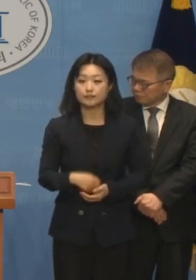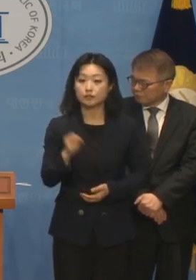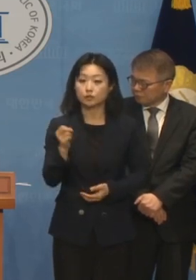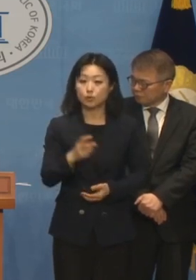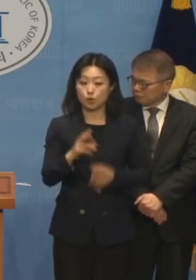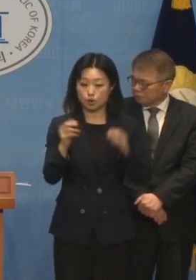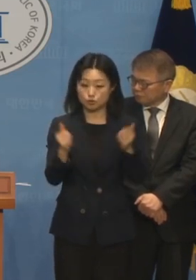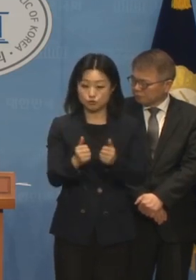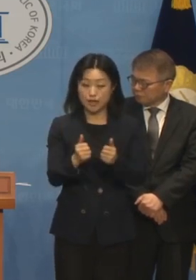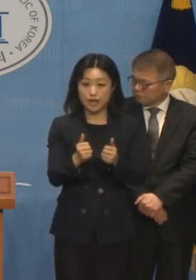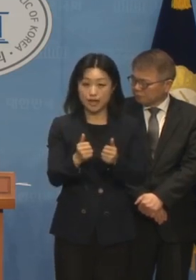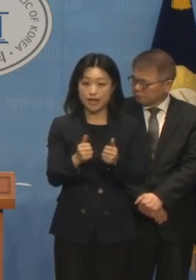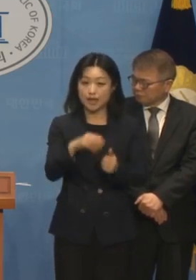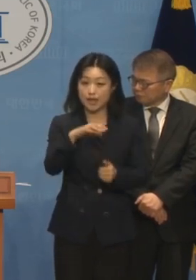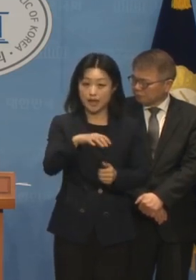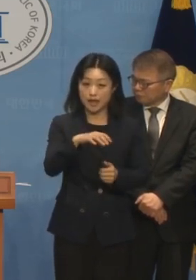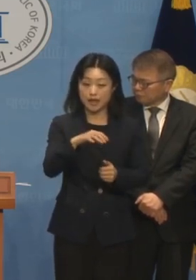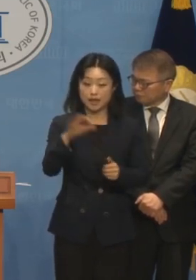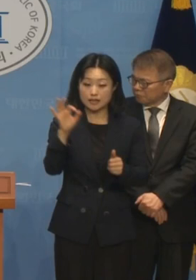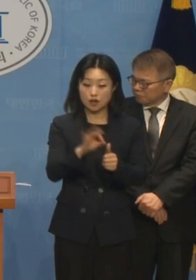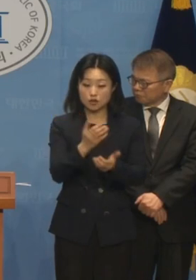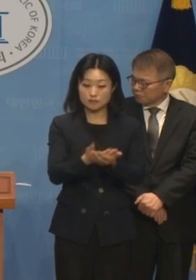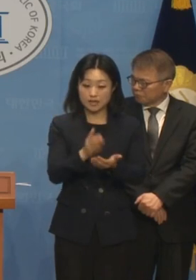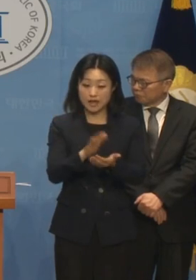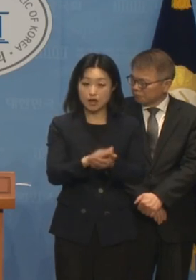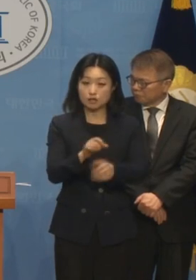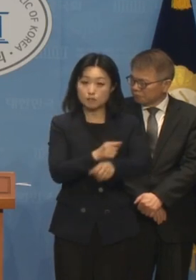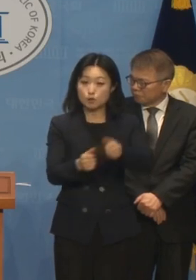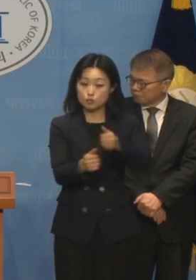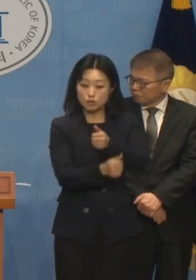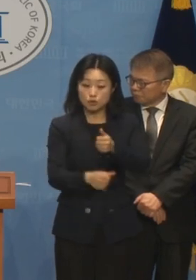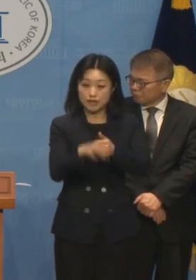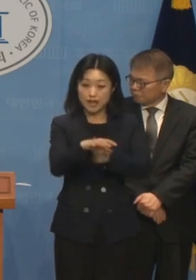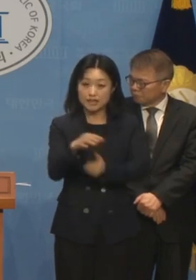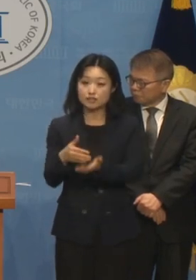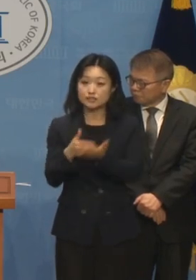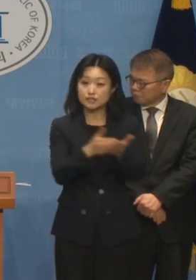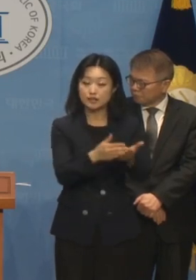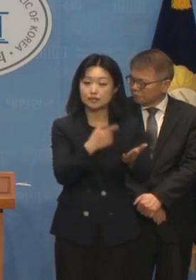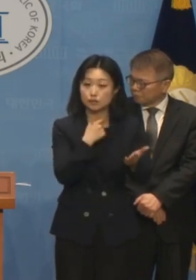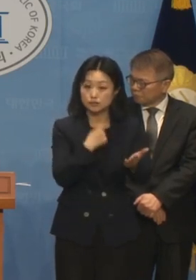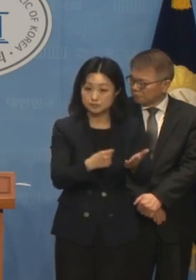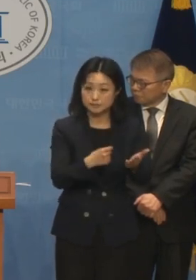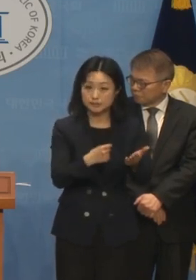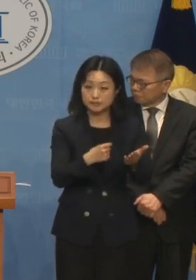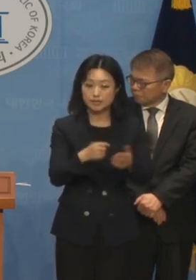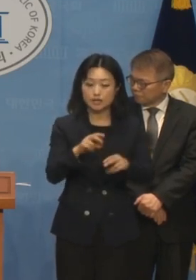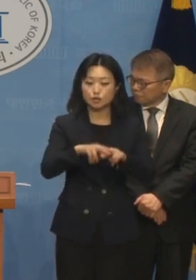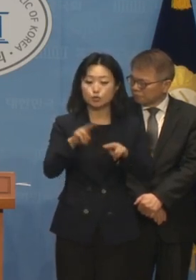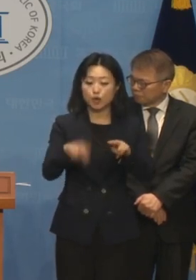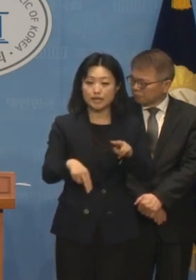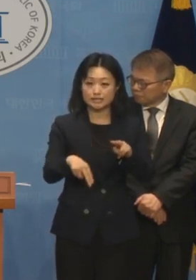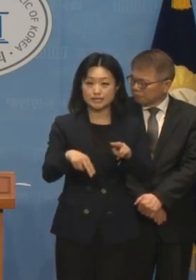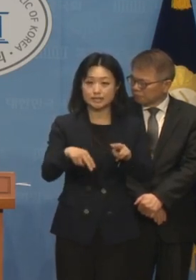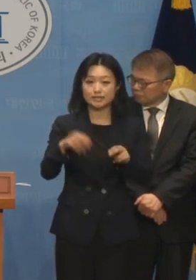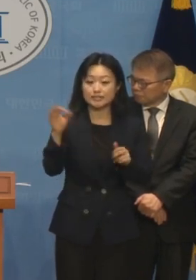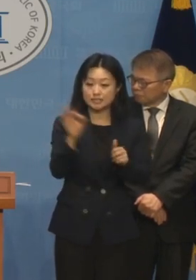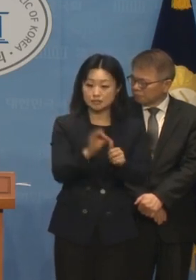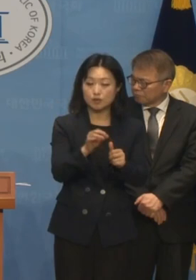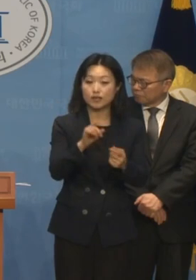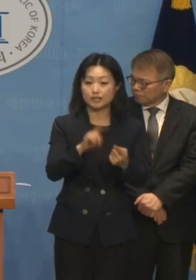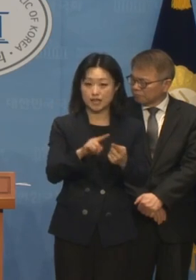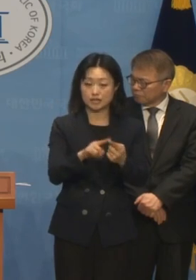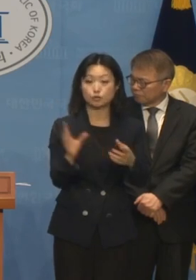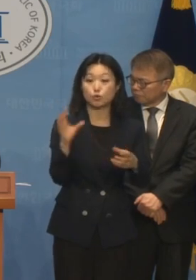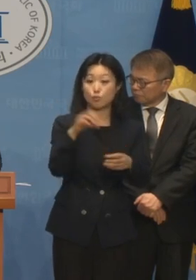그리고 국회 연금개혁 특별위원회에서 논의할 의제로 제시한 퇴직급여 개편 방안을